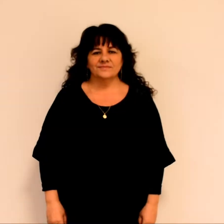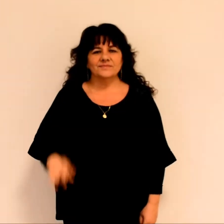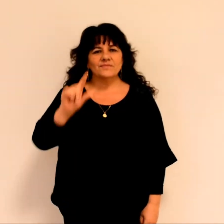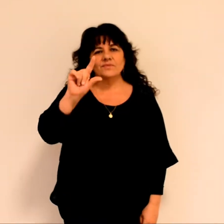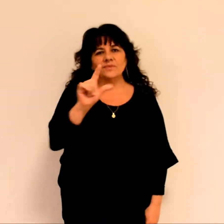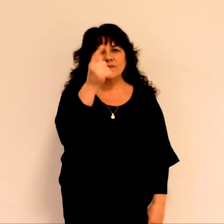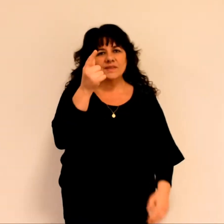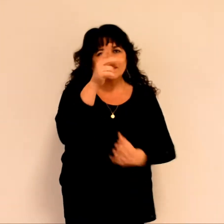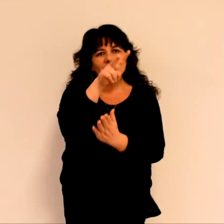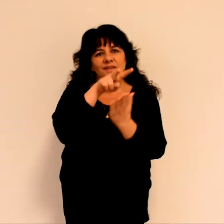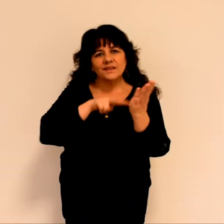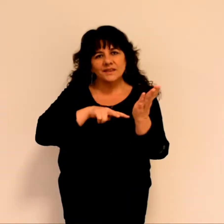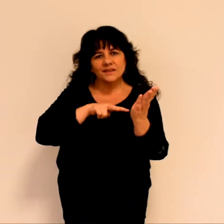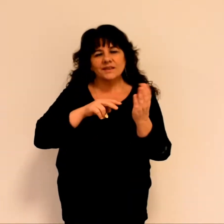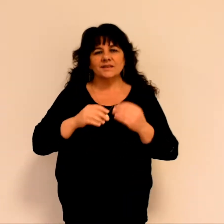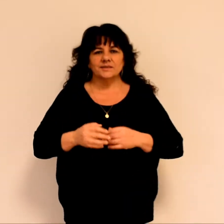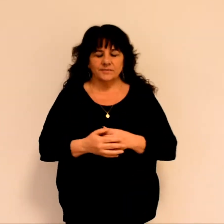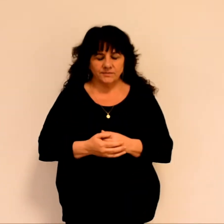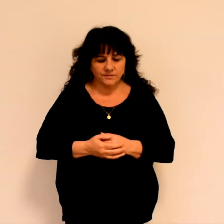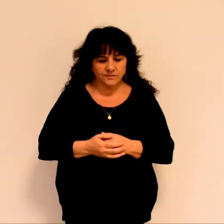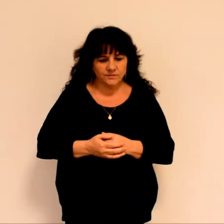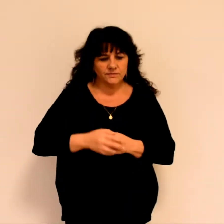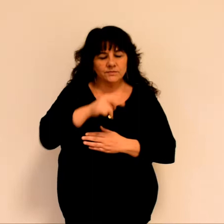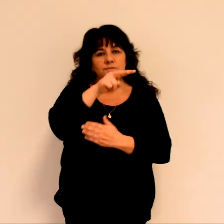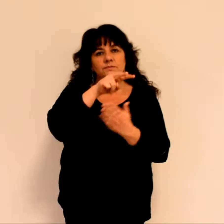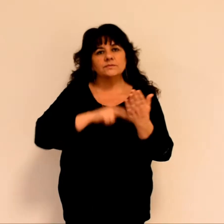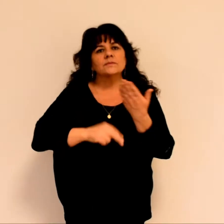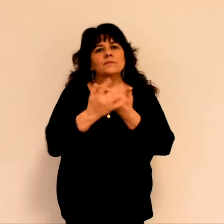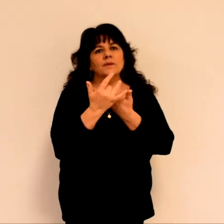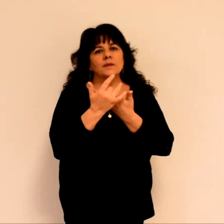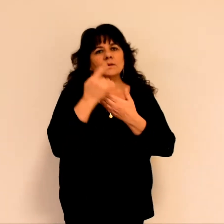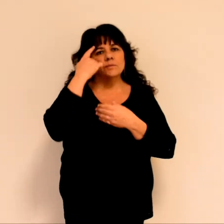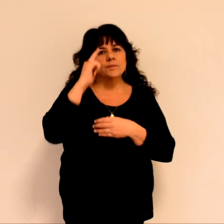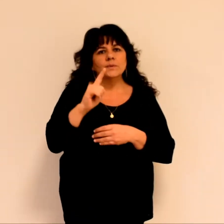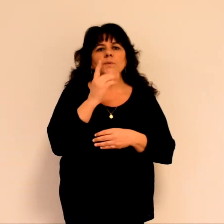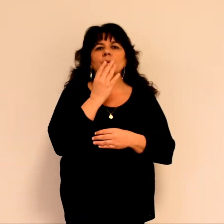Deuxième lecture. Lecture de la lettre aux Hébreux.